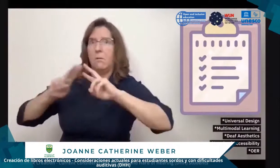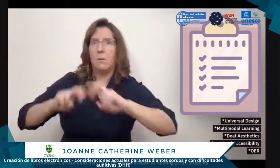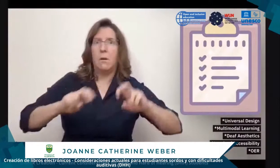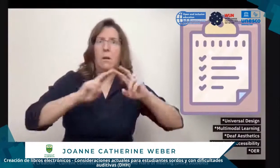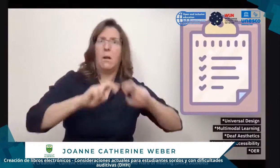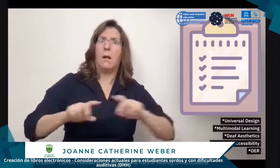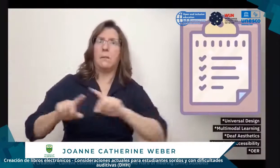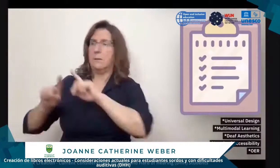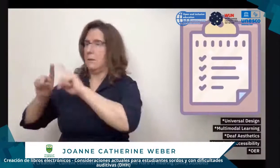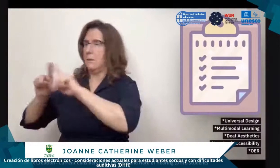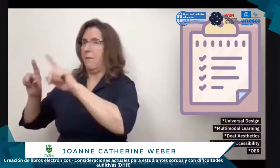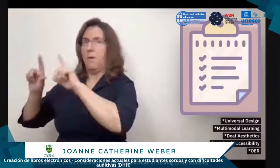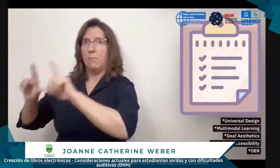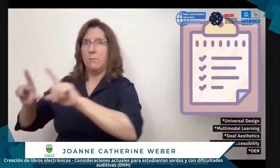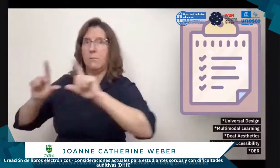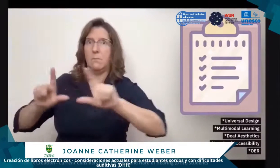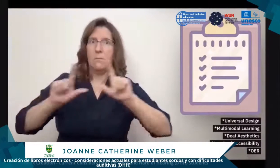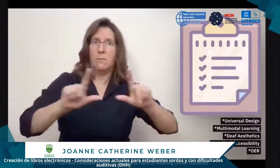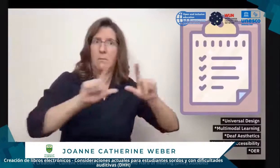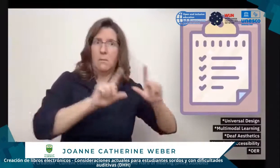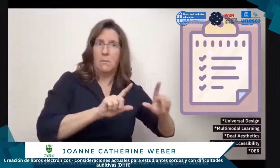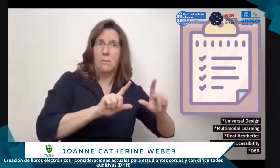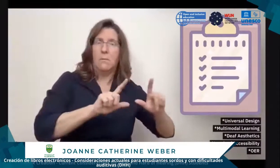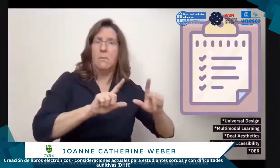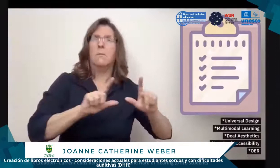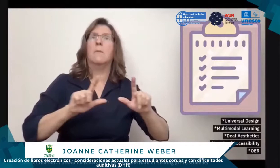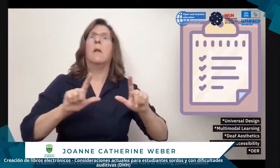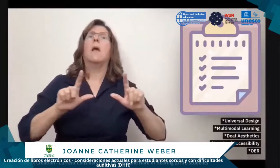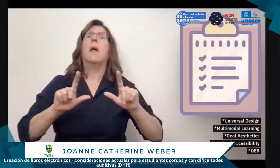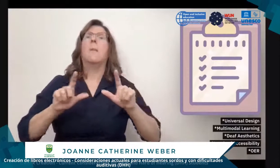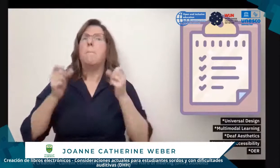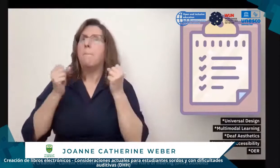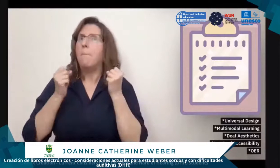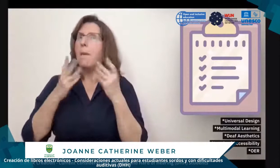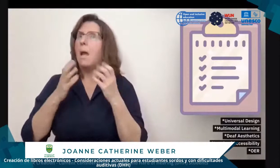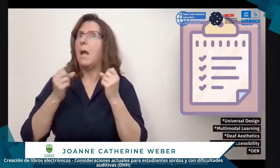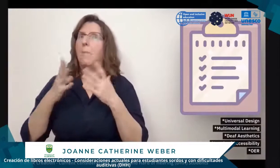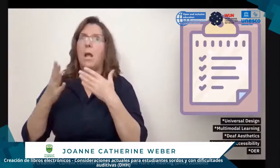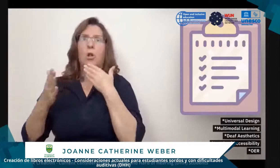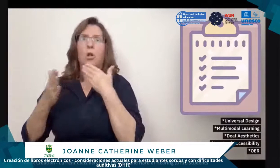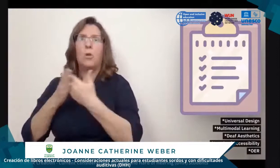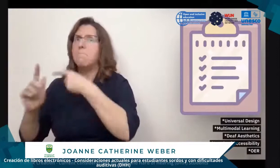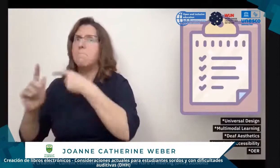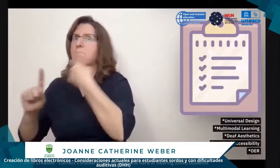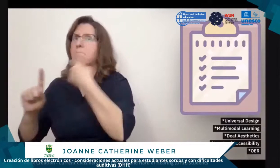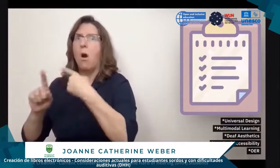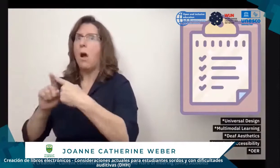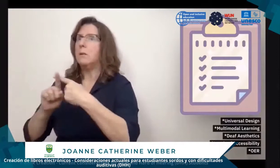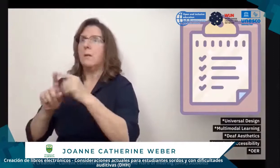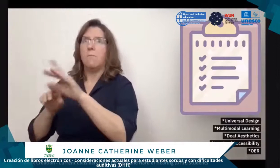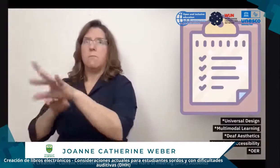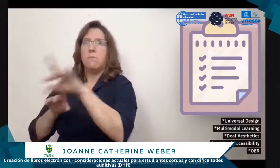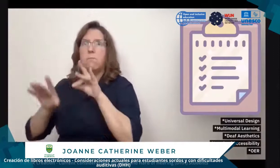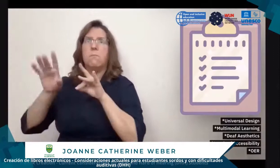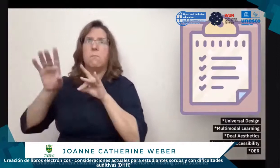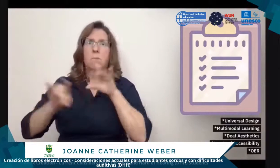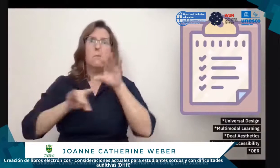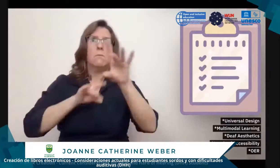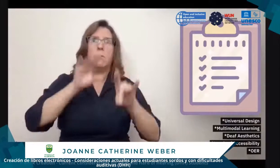Analizando lo que hay disponible, podemos seleccionar cada situación que necesita cada alumno y crear un